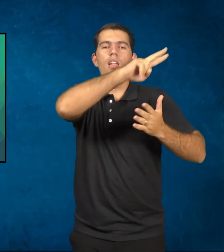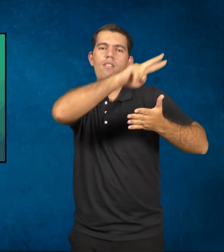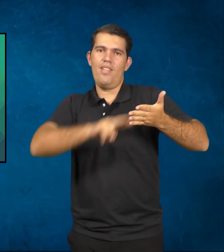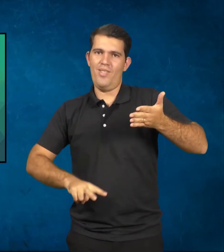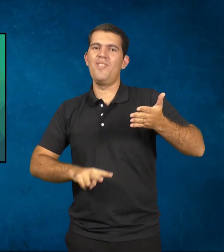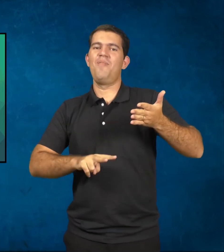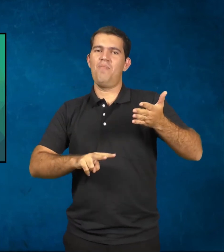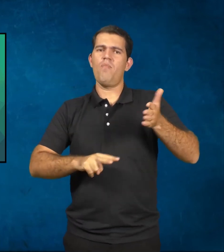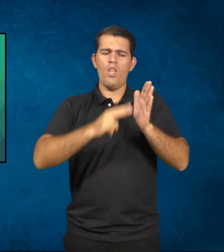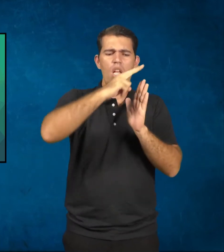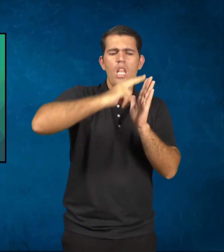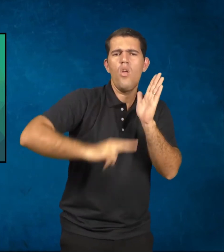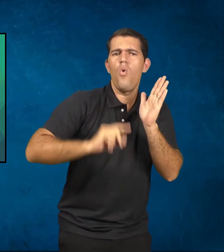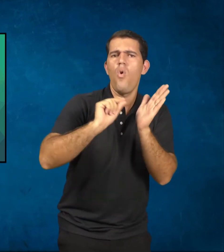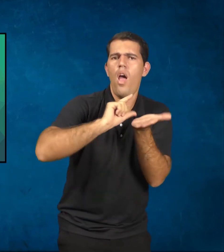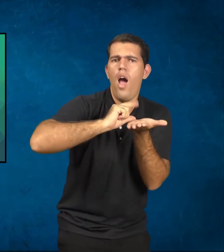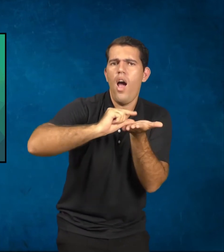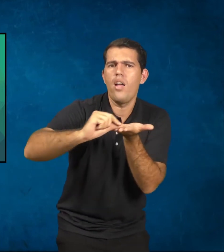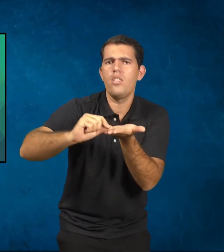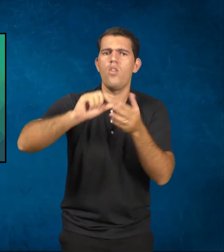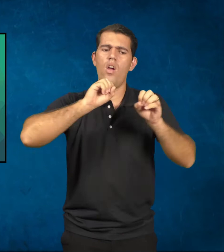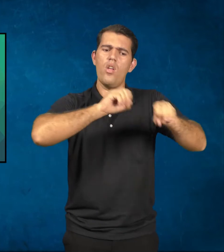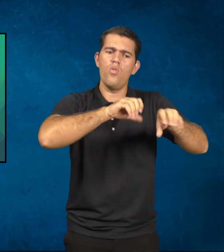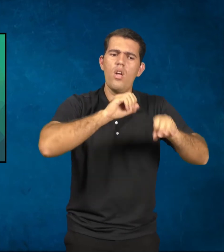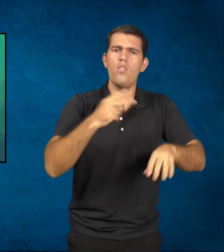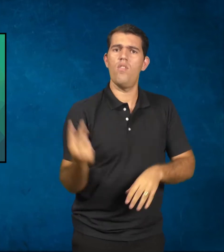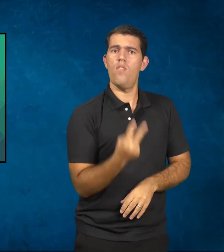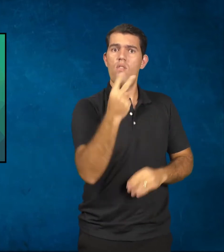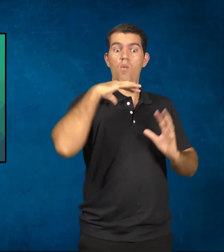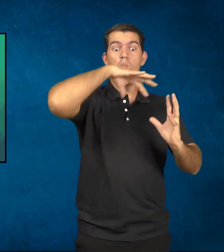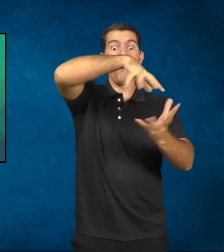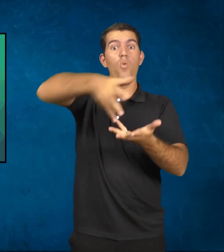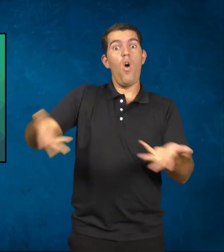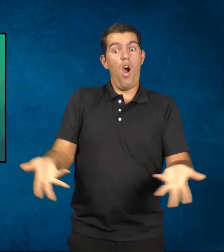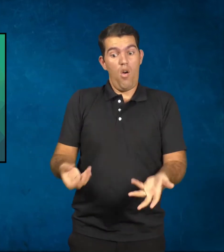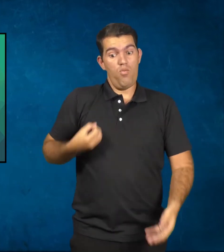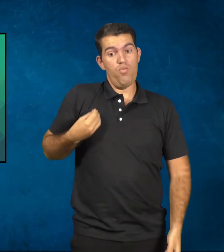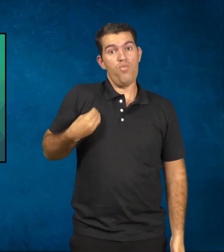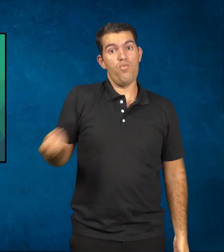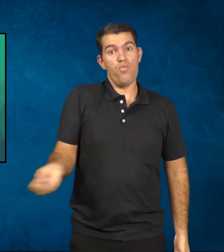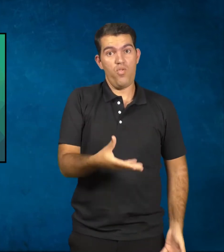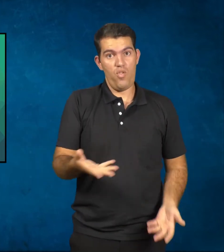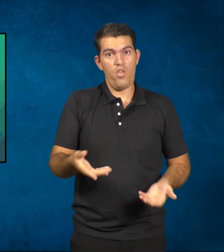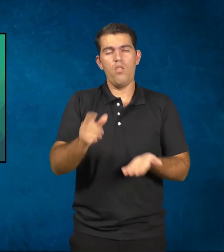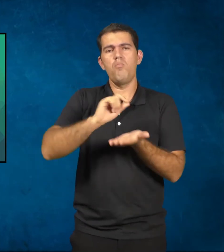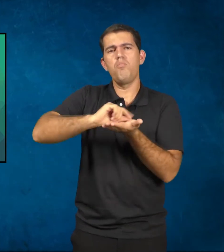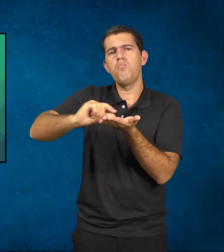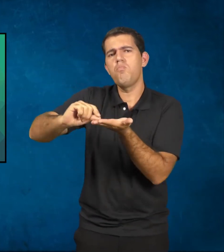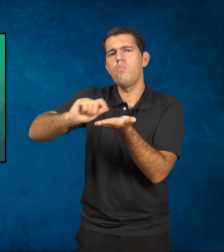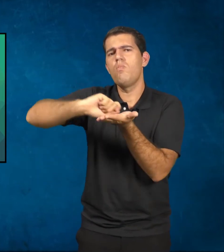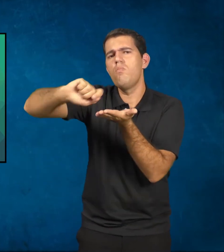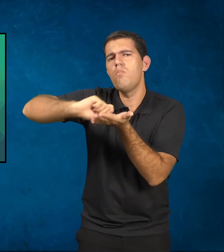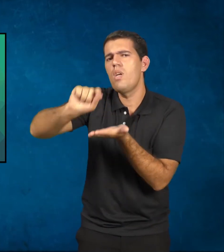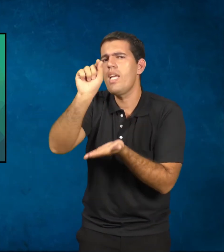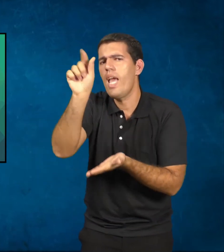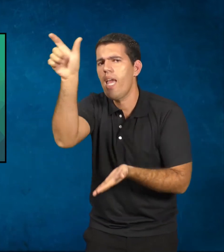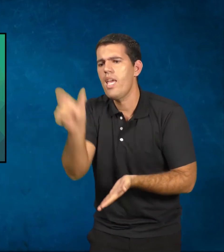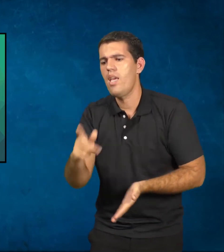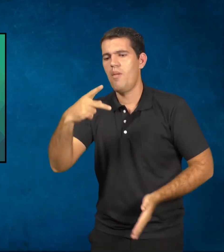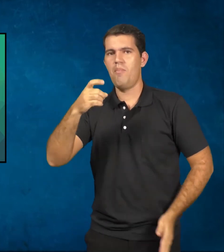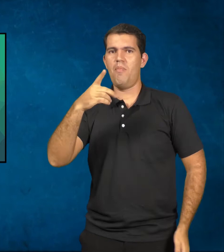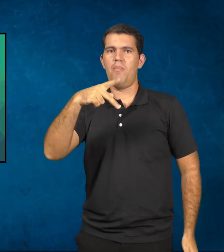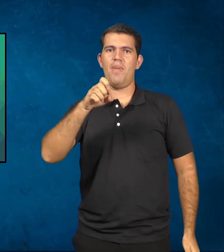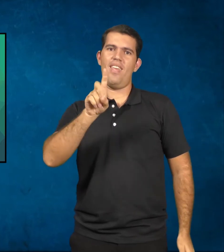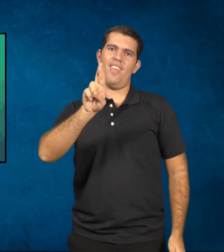semana. Eu proponho o artigo Educação e Valores no Mundo Contemporâneo, de autoria do professor Pedro